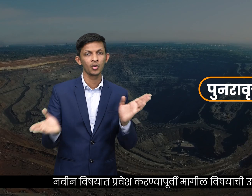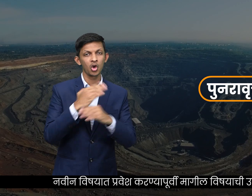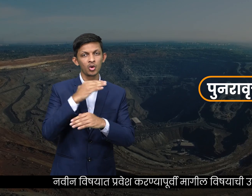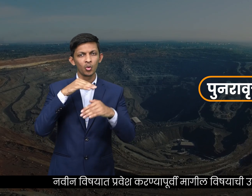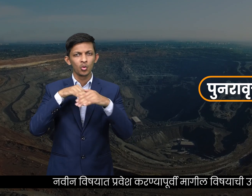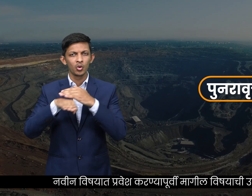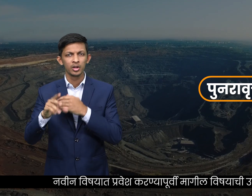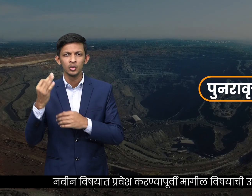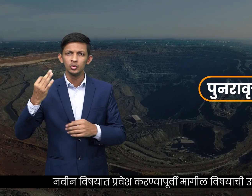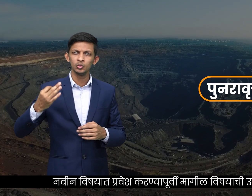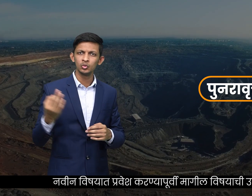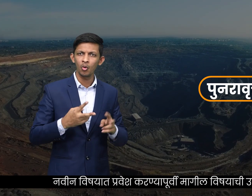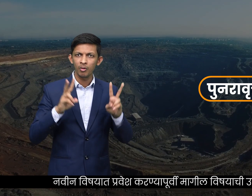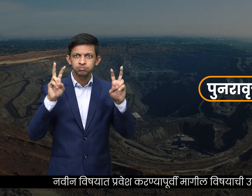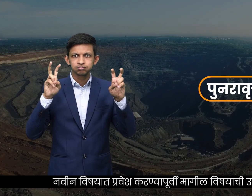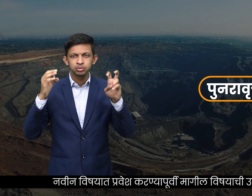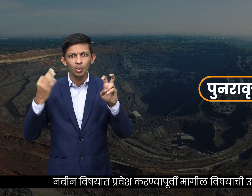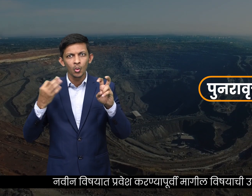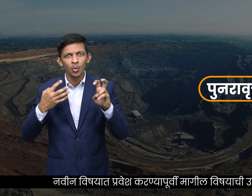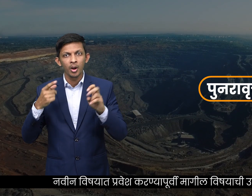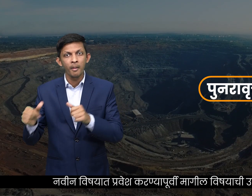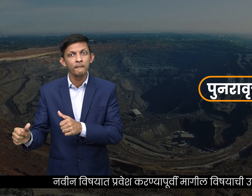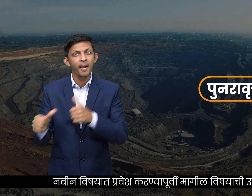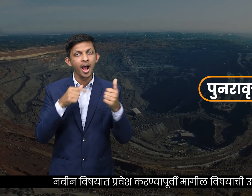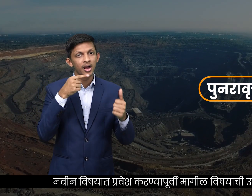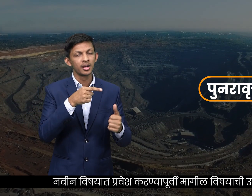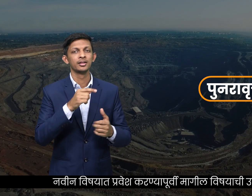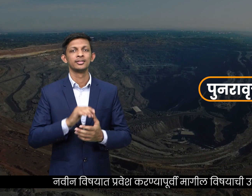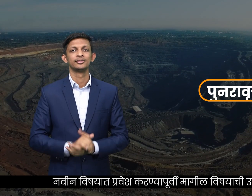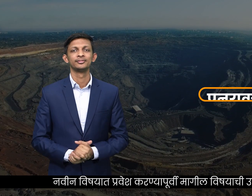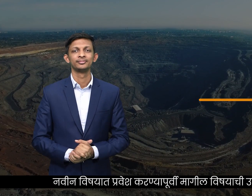नवीन विषयात प्रवेश करण्यापूर्वी मागील विषयाची उजळणी करूया.